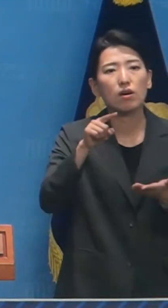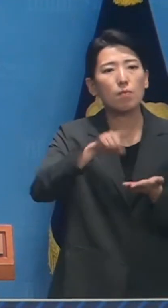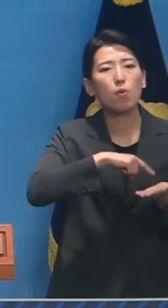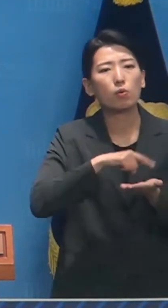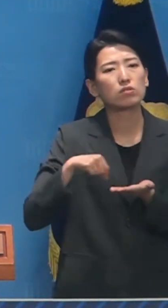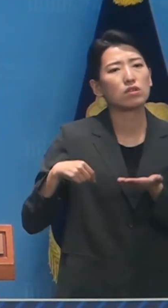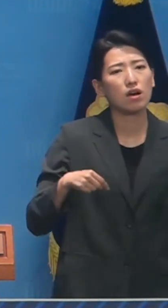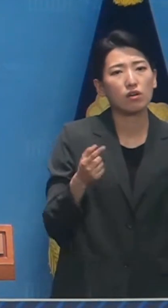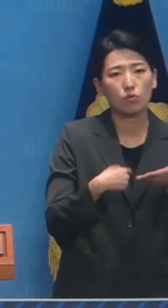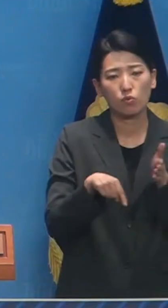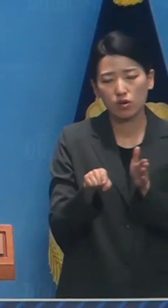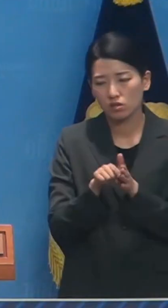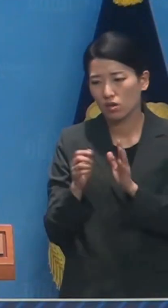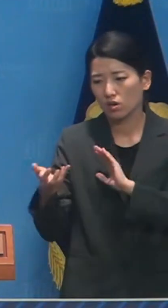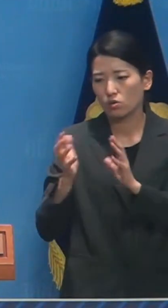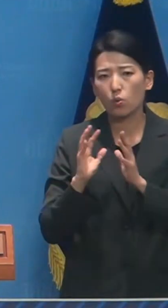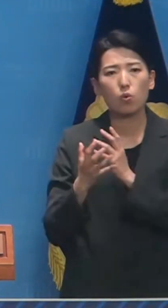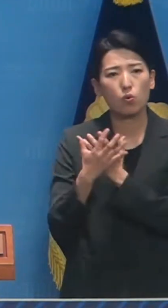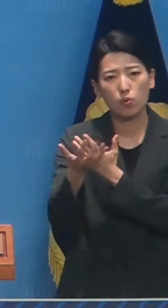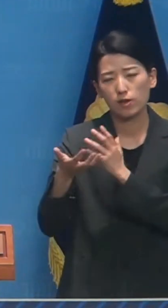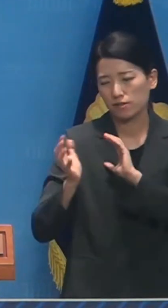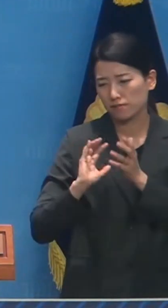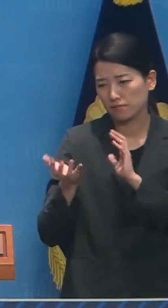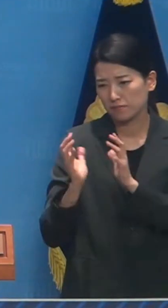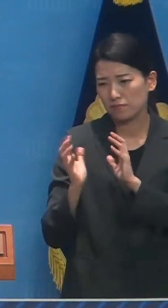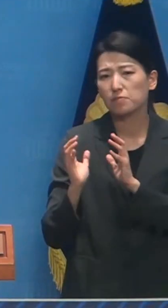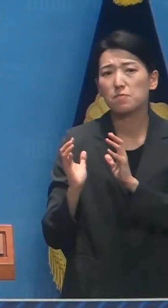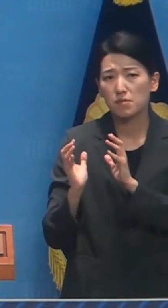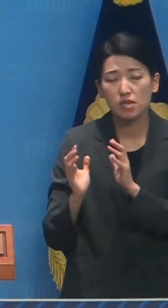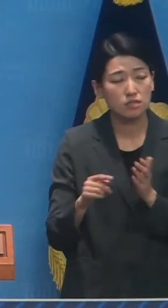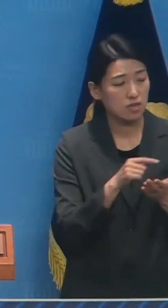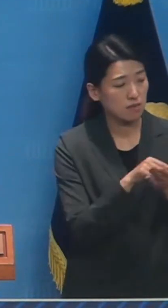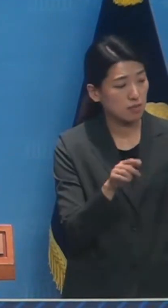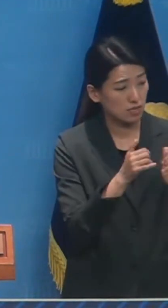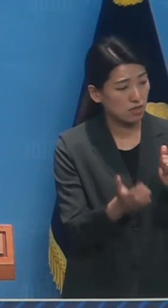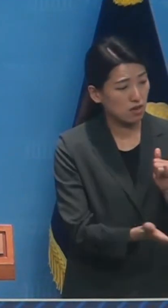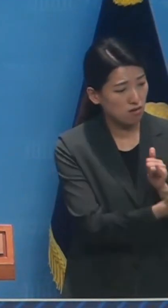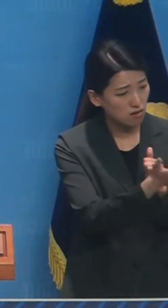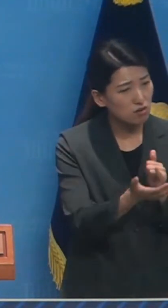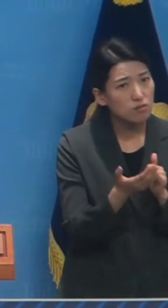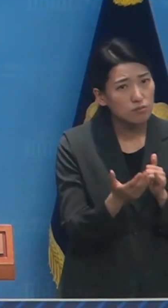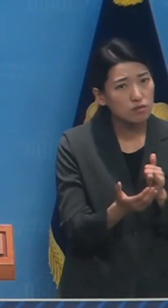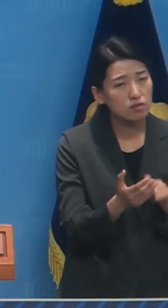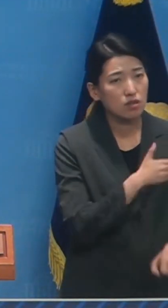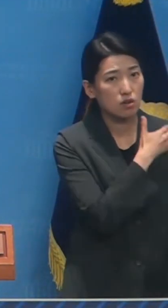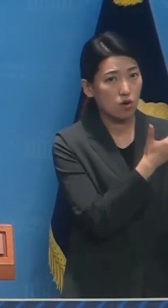이후 유기 수용시설 피해 아동의 권리 회복